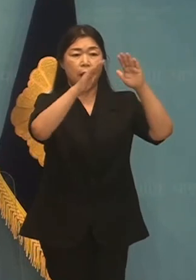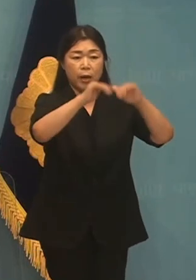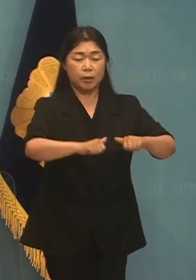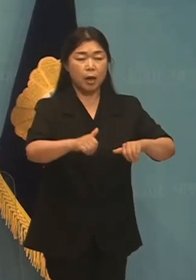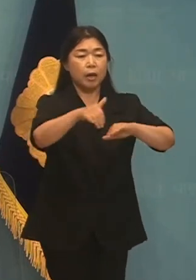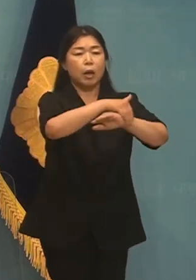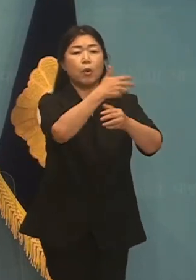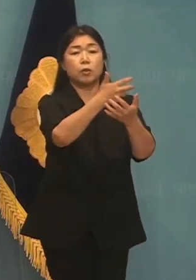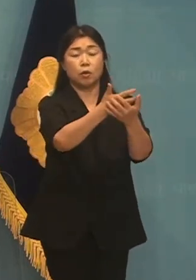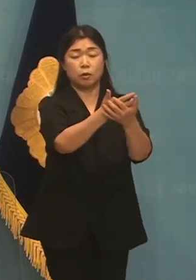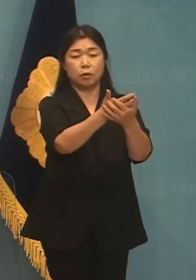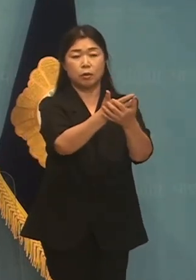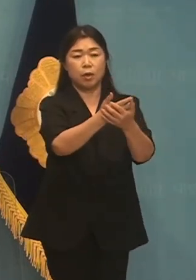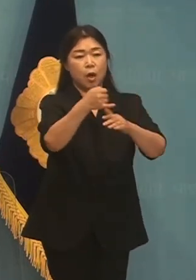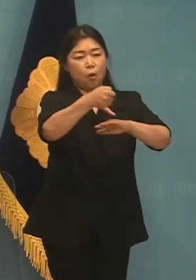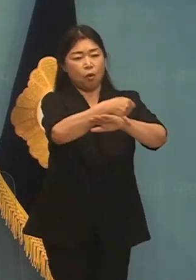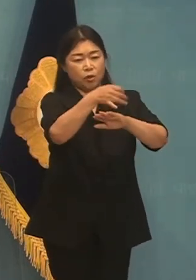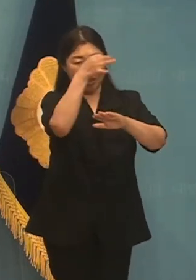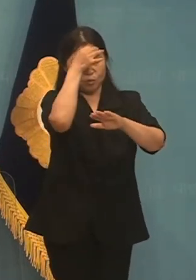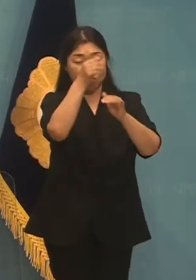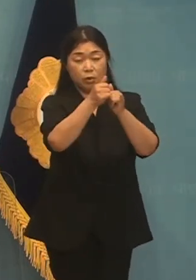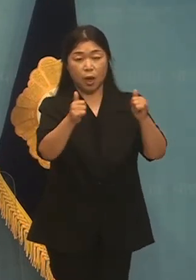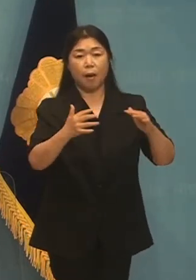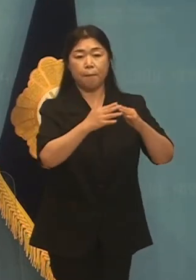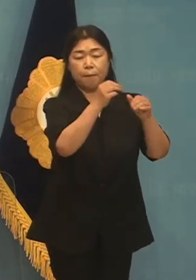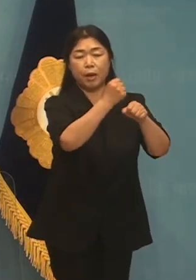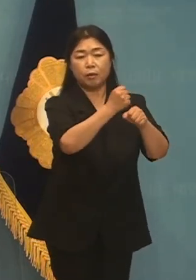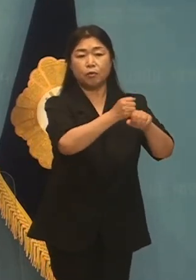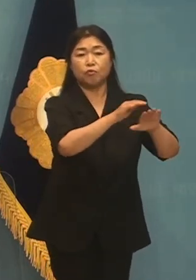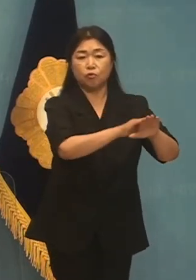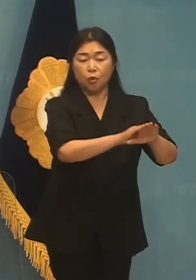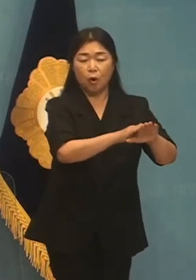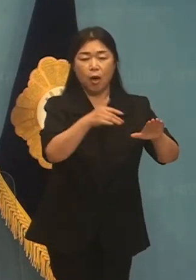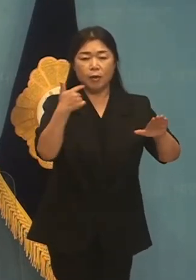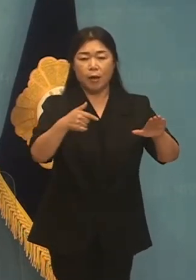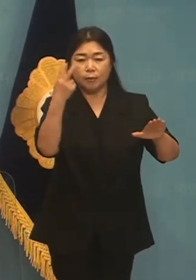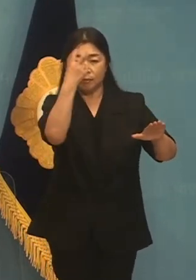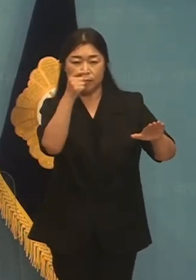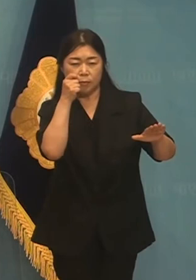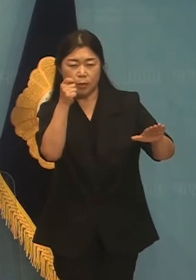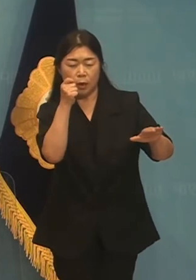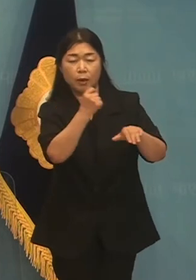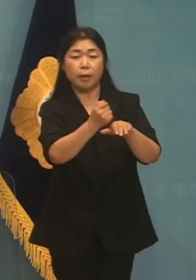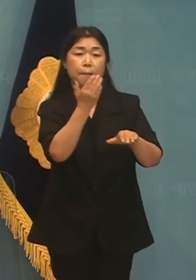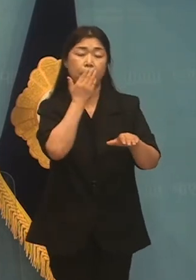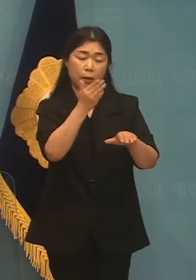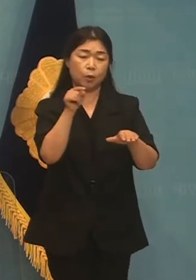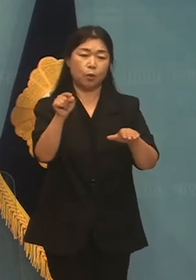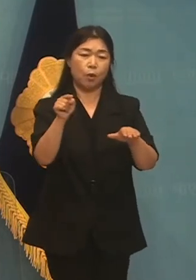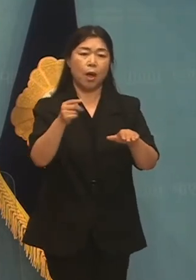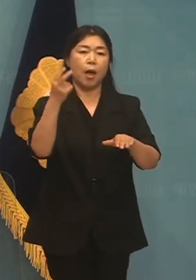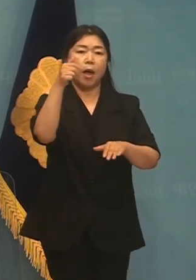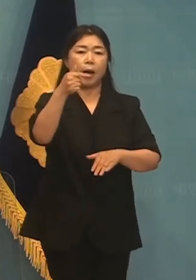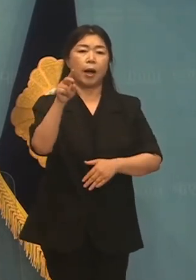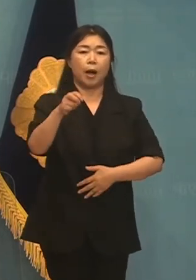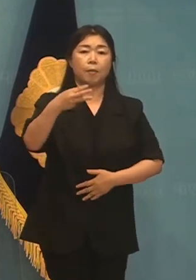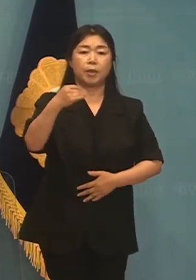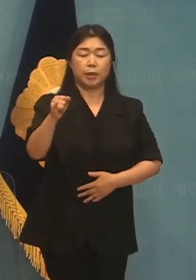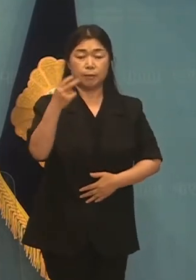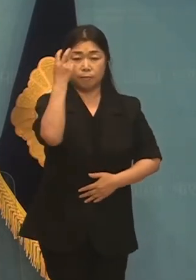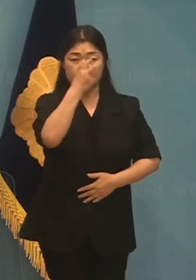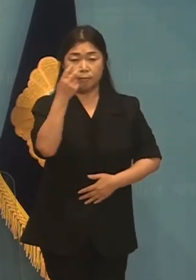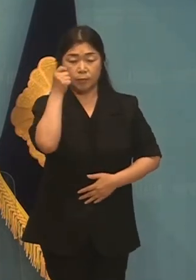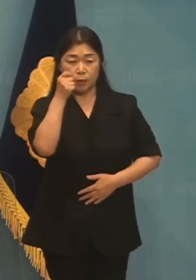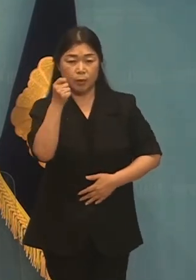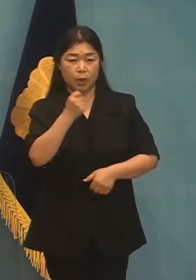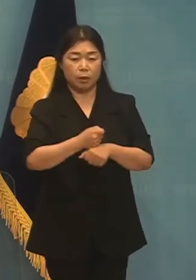계획서는 건축사, 기술사가 작성하고 상시 모니터링이 가능하도록 감리의